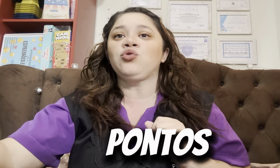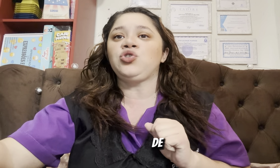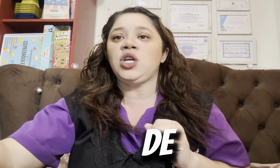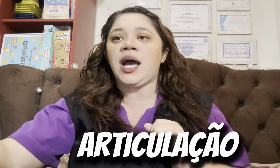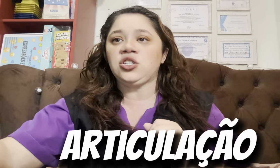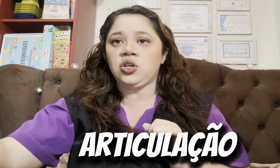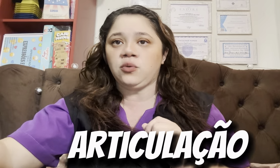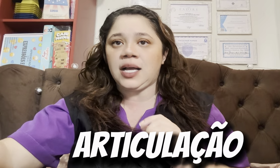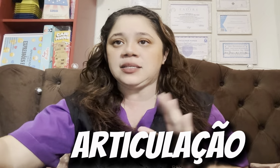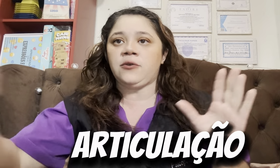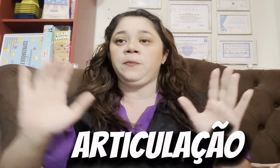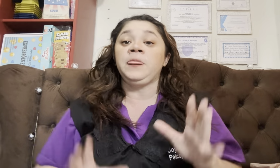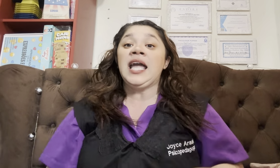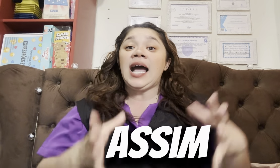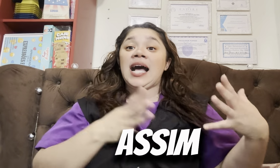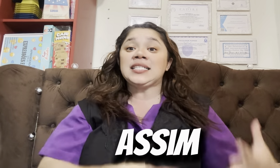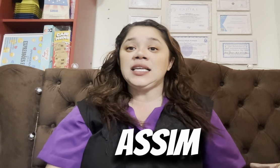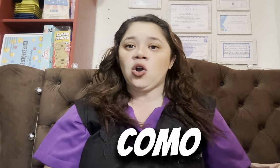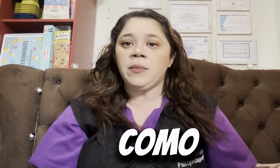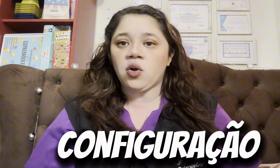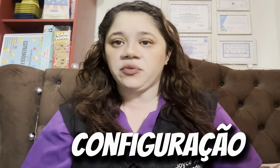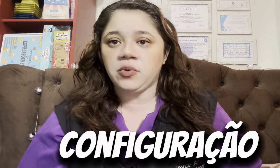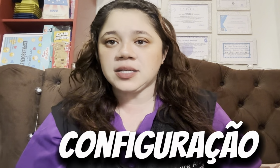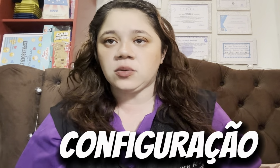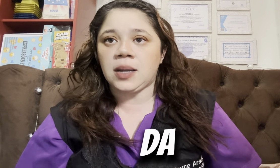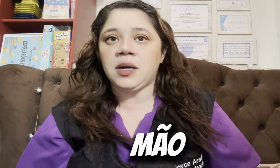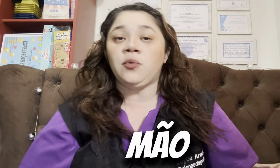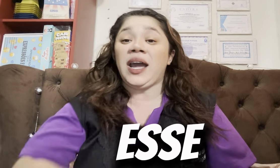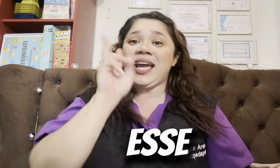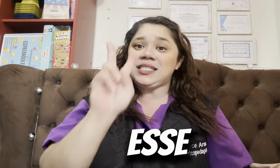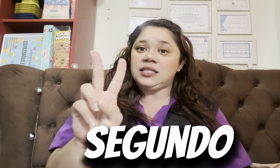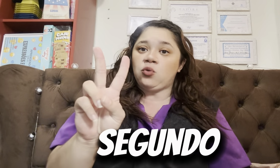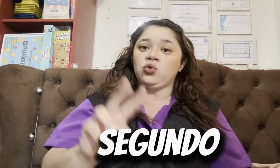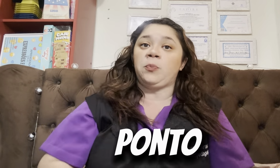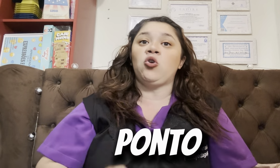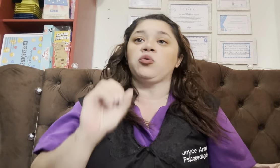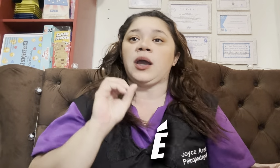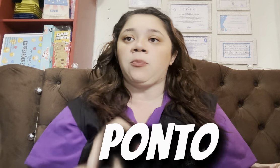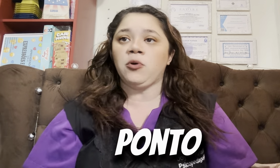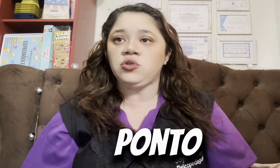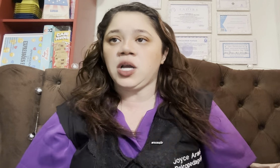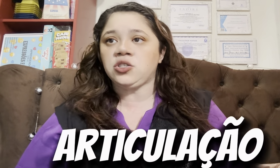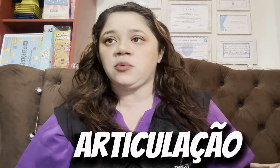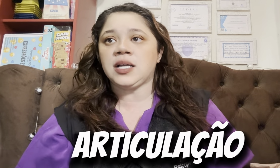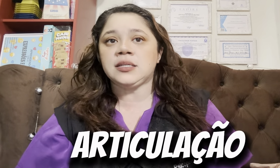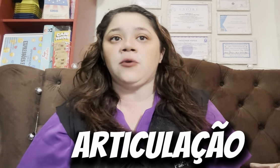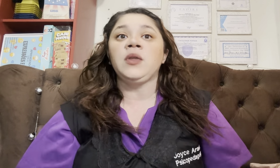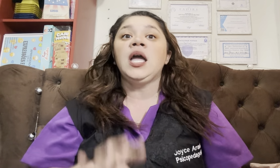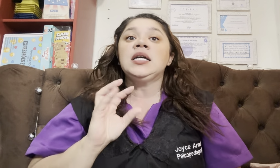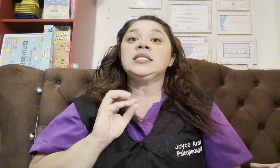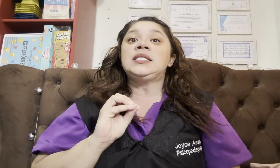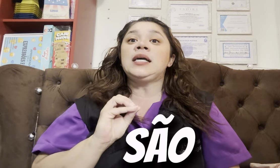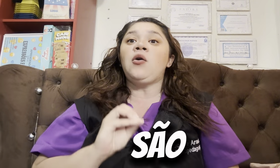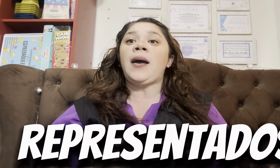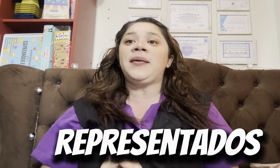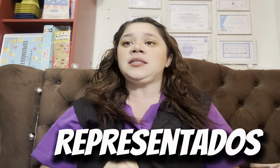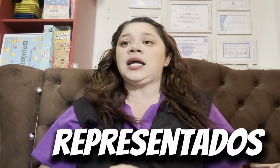de articulação. Assim como a configuração da mão, esse segundo ponto, que é o ponto de articulação, são representados